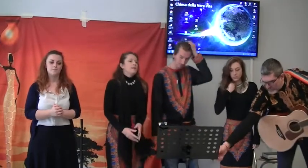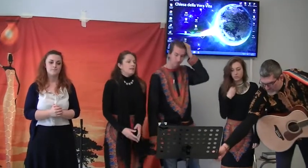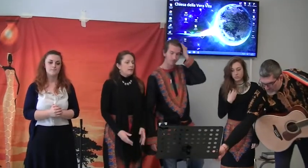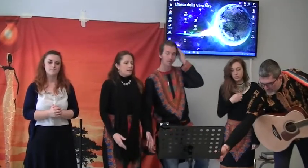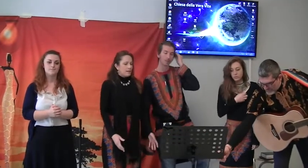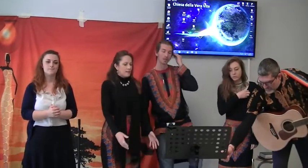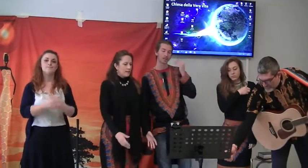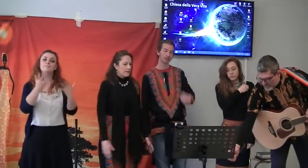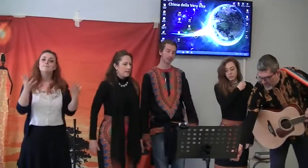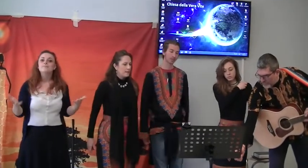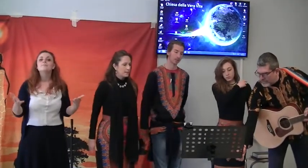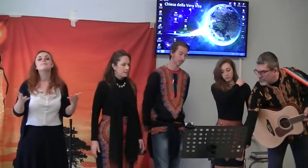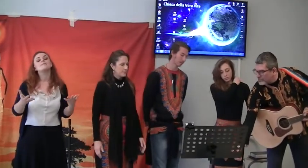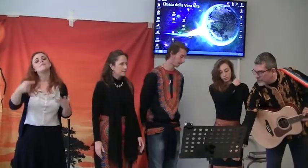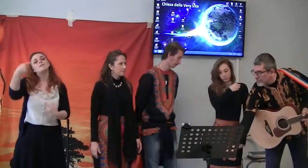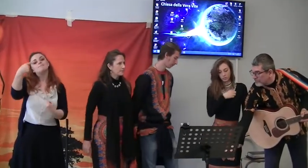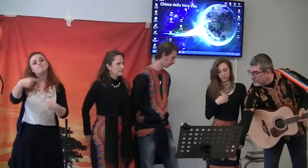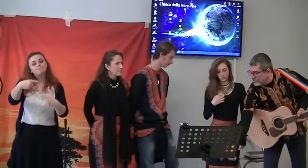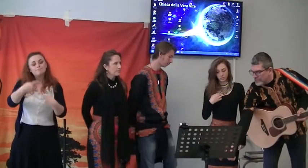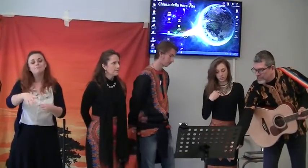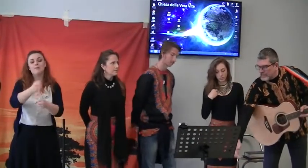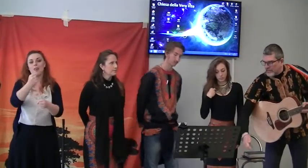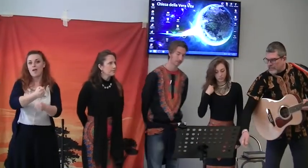è un ministero che il Signore ci ha benedetto pure.